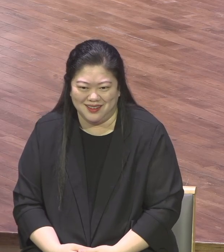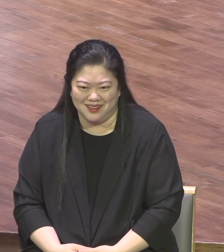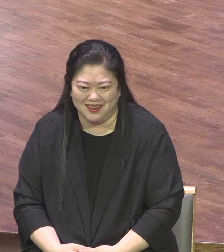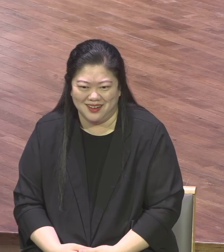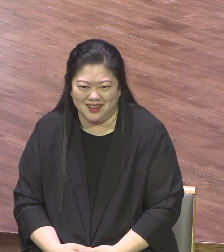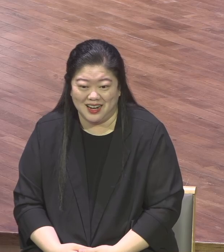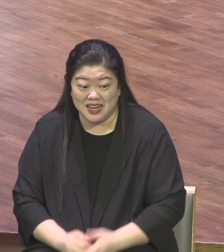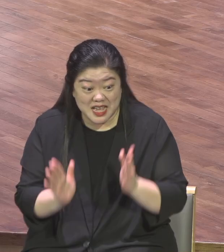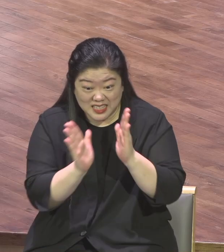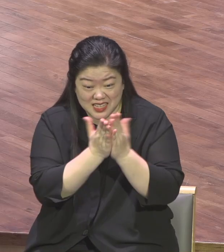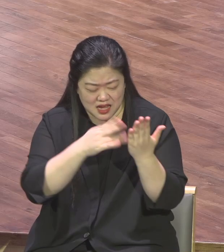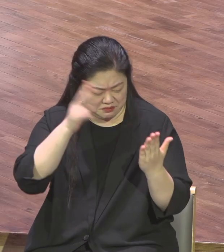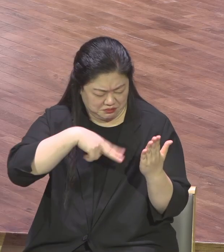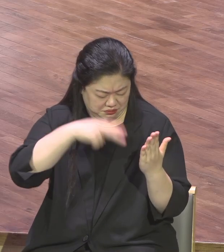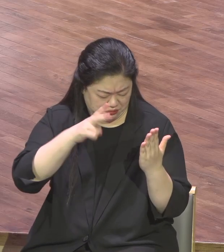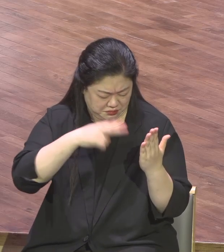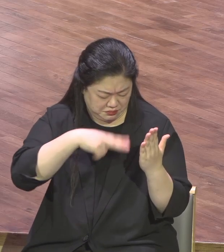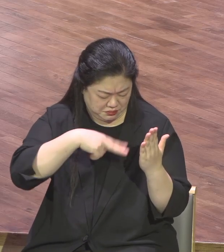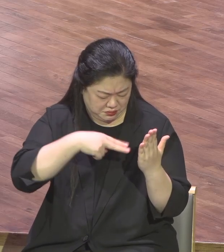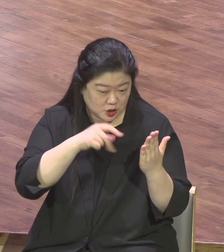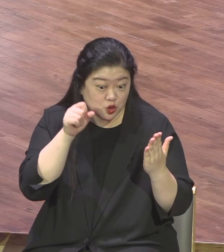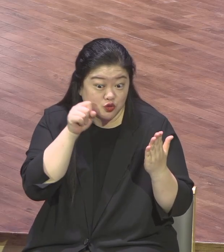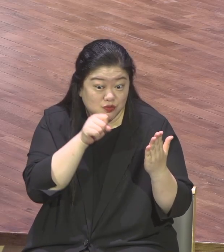읽으세요? 박사가 몇 개인데?